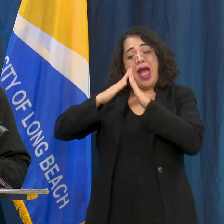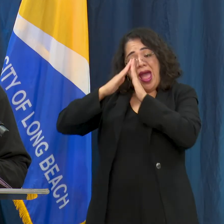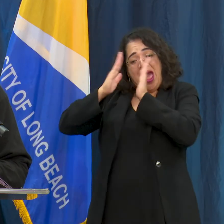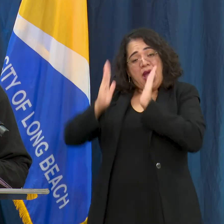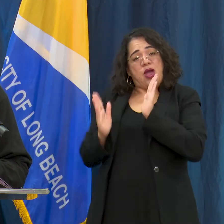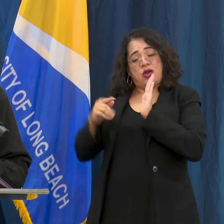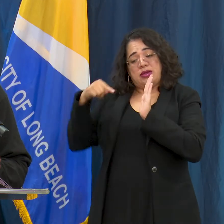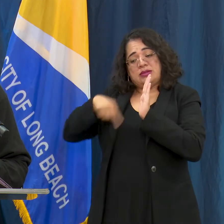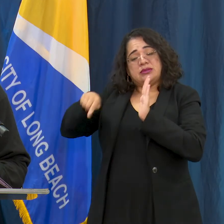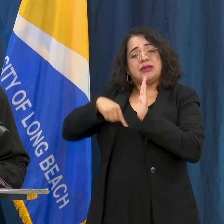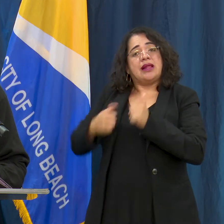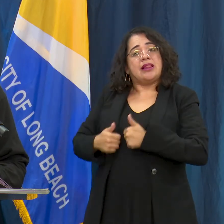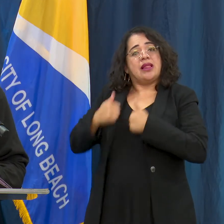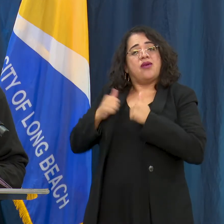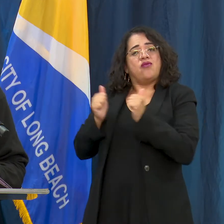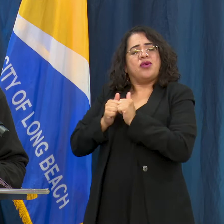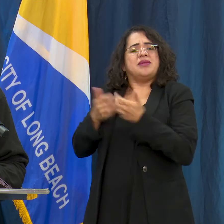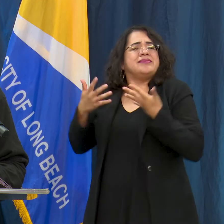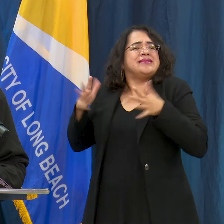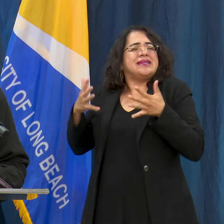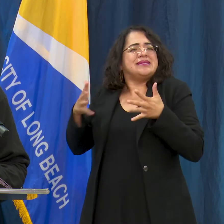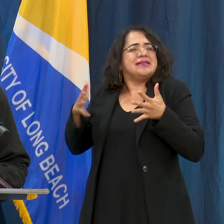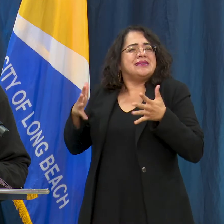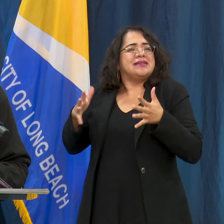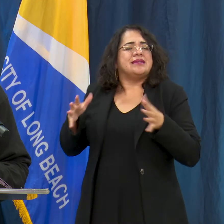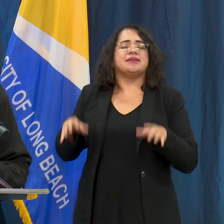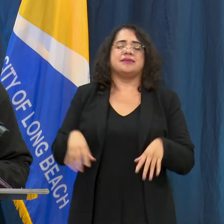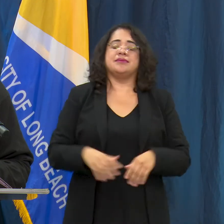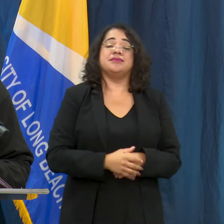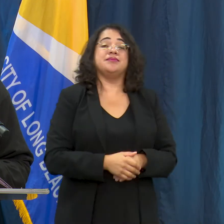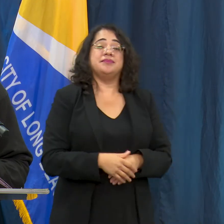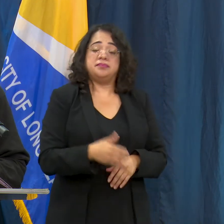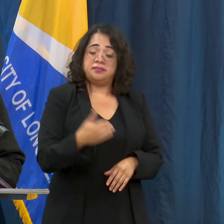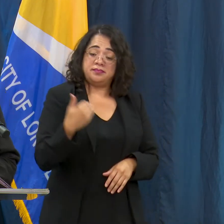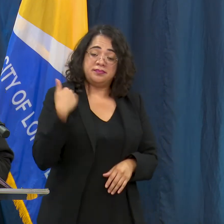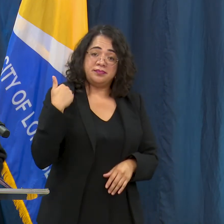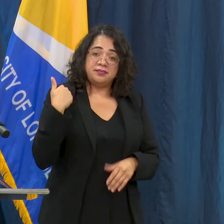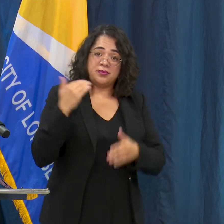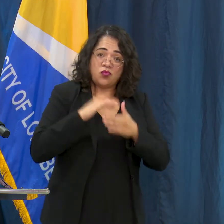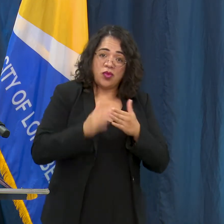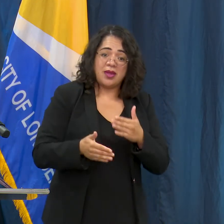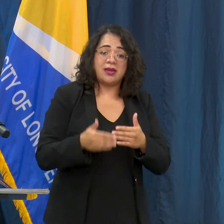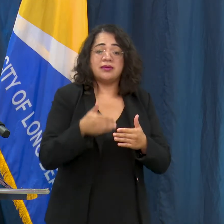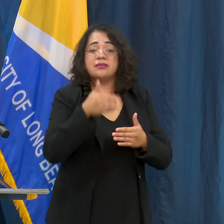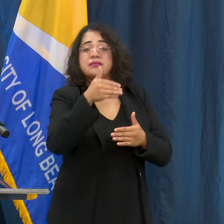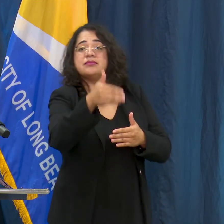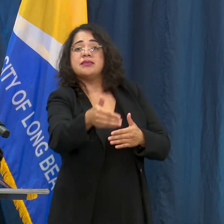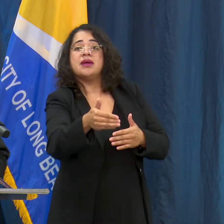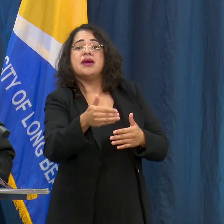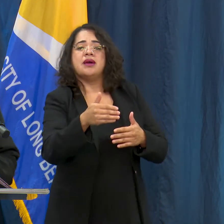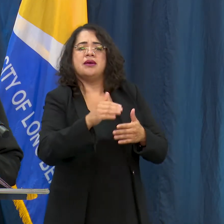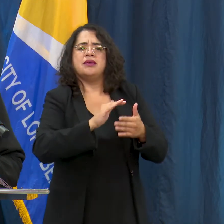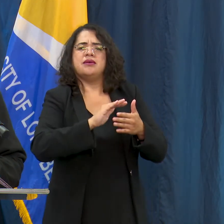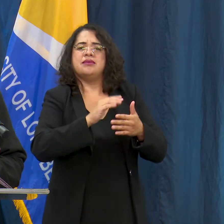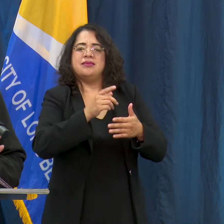se aproxima, el próximo fin de semana, queremos recordarles que cualquier espectáculo de